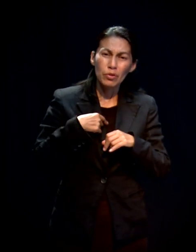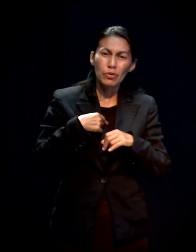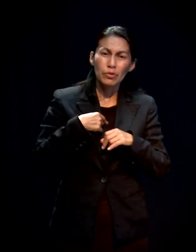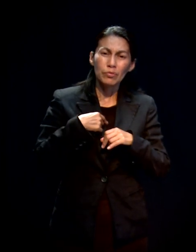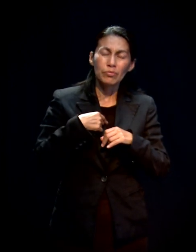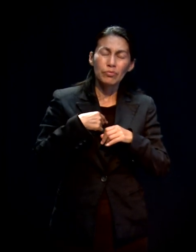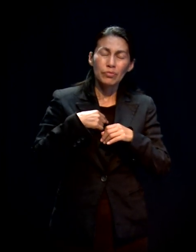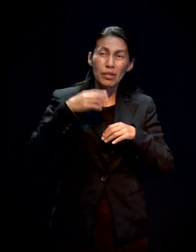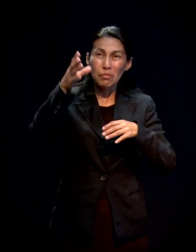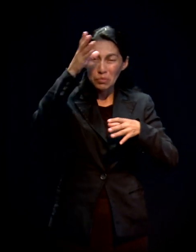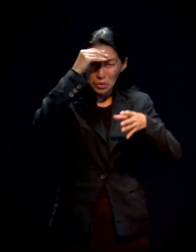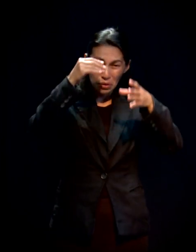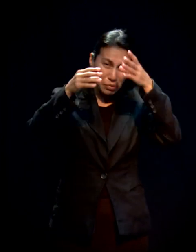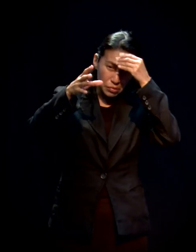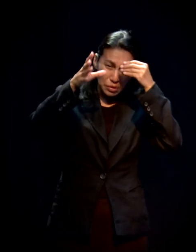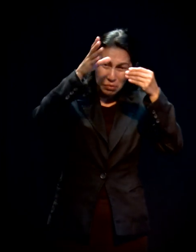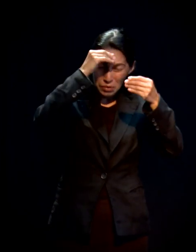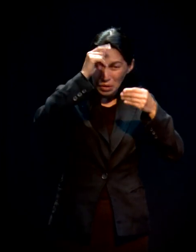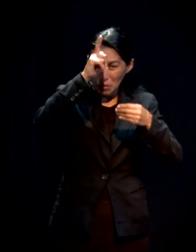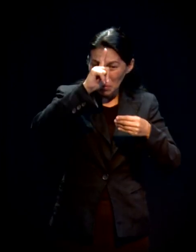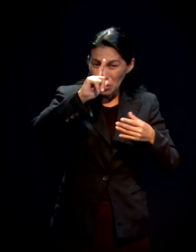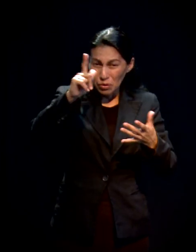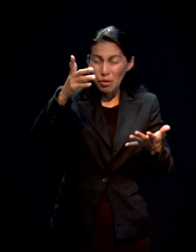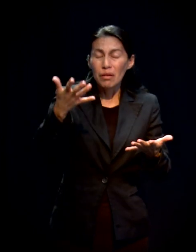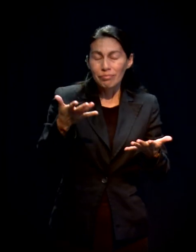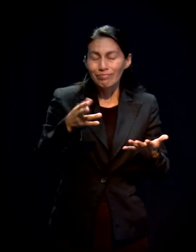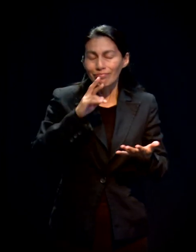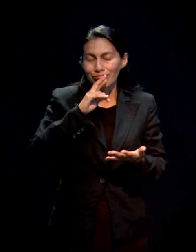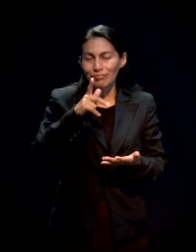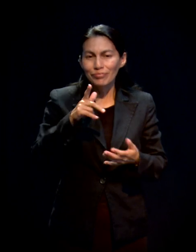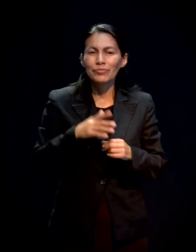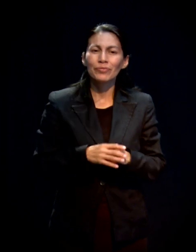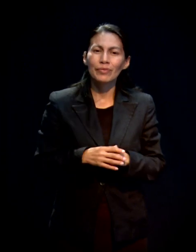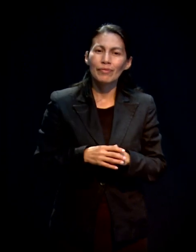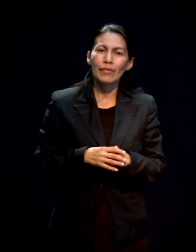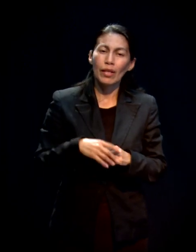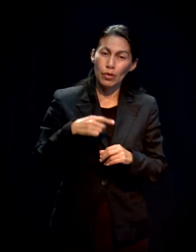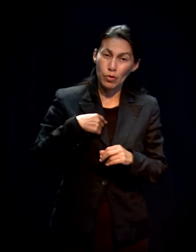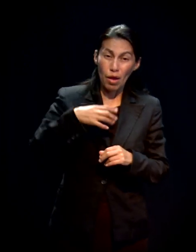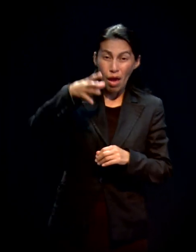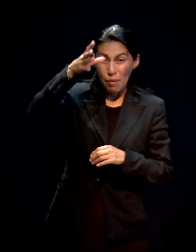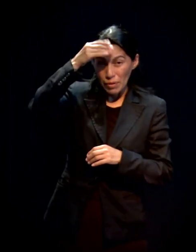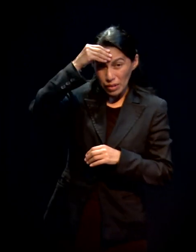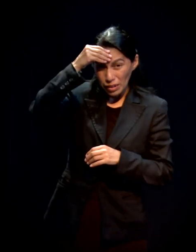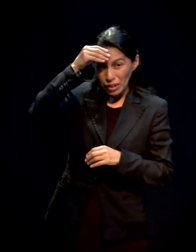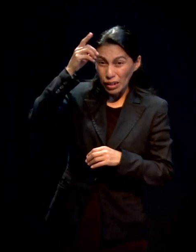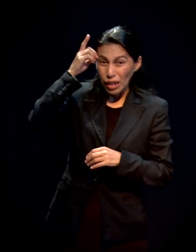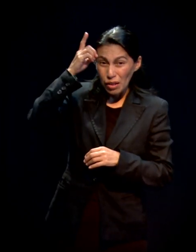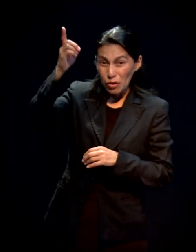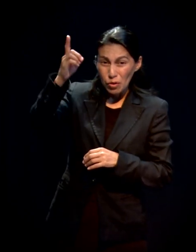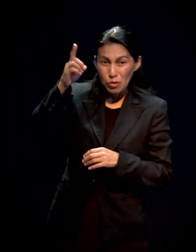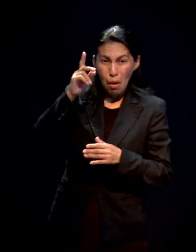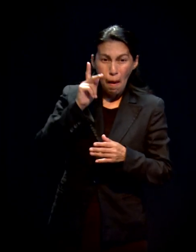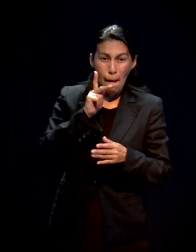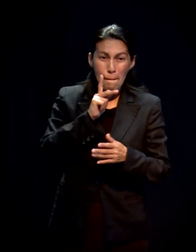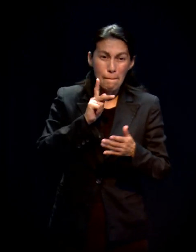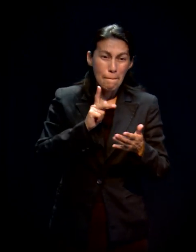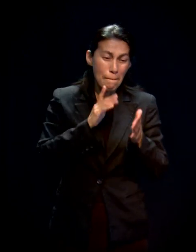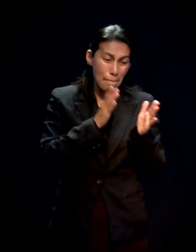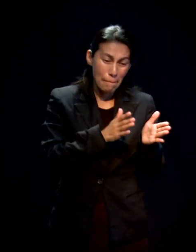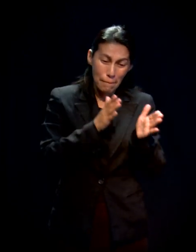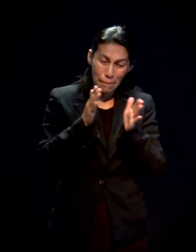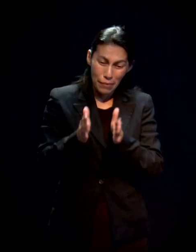crecer espiritualmente y algo muy importante que aprendí de eso es de que dios tiene planes